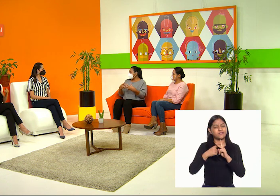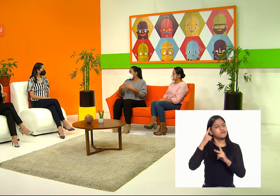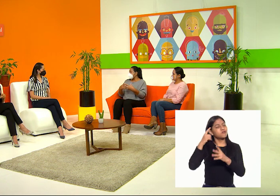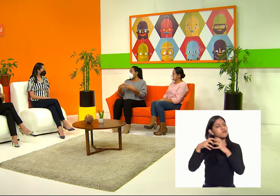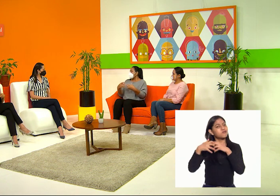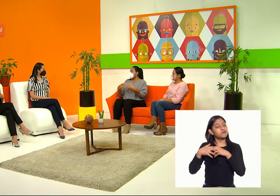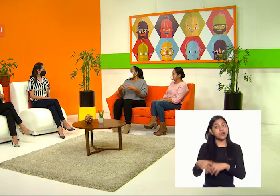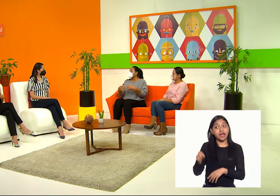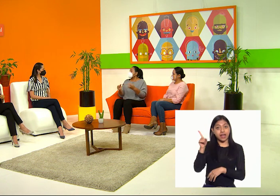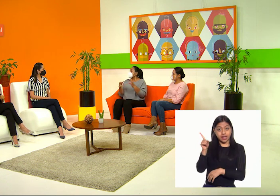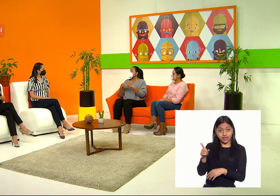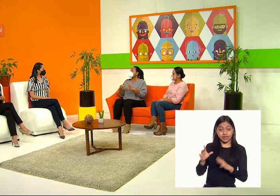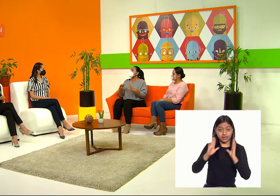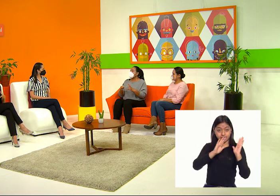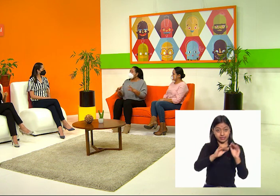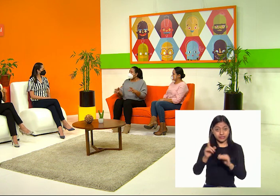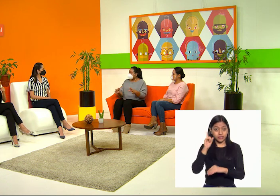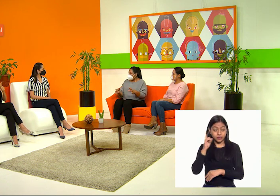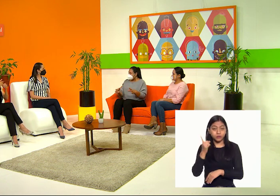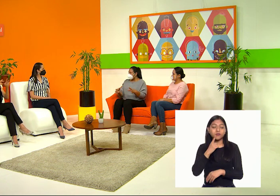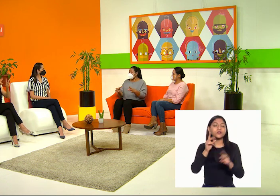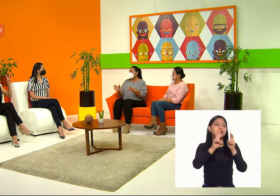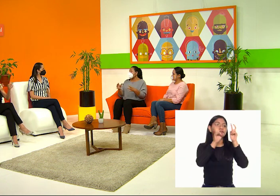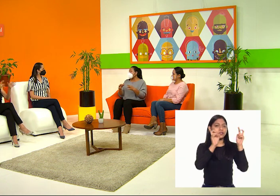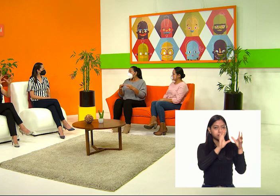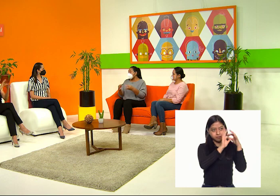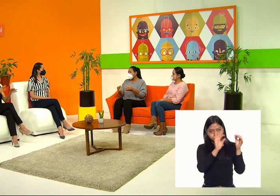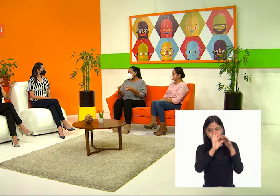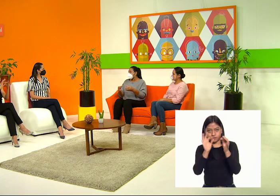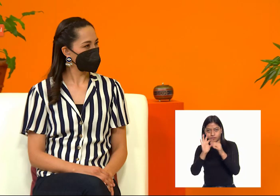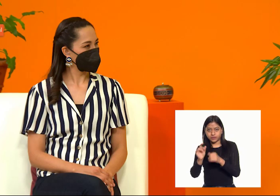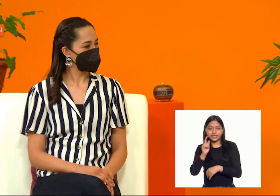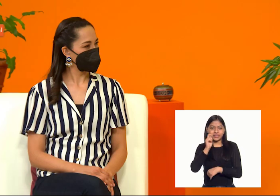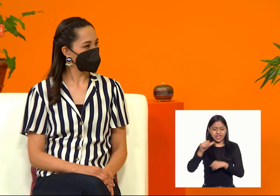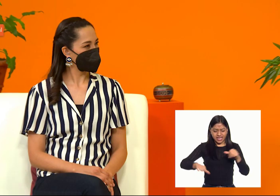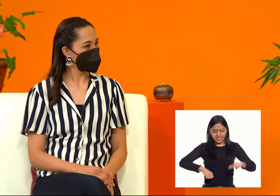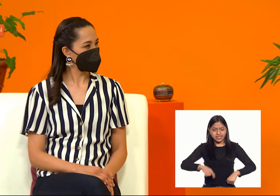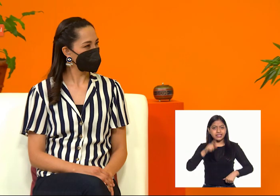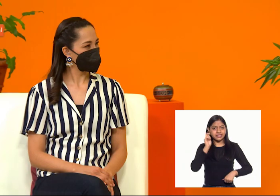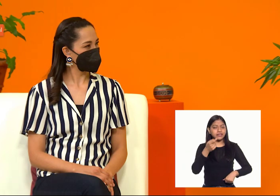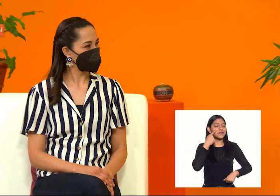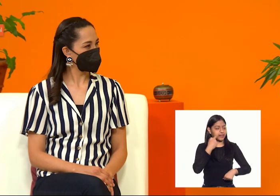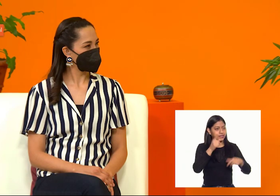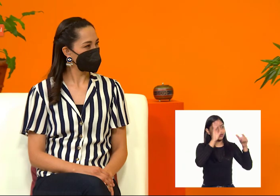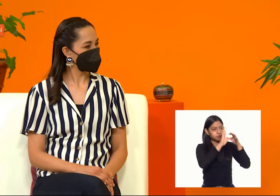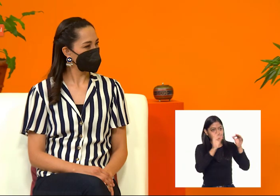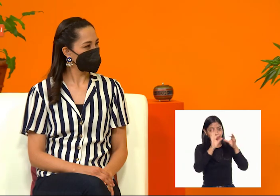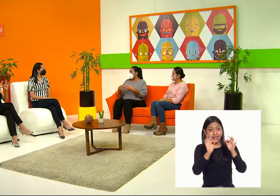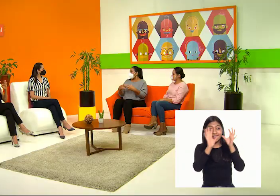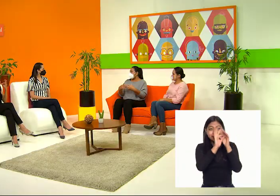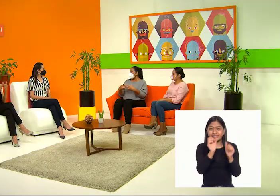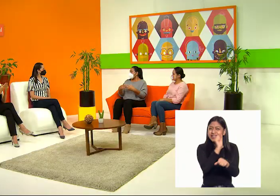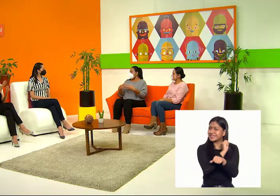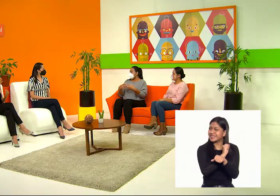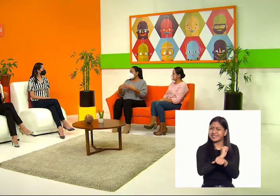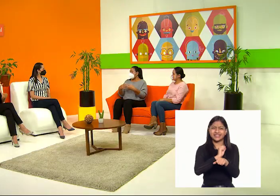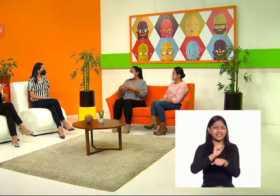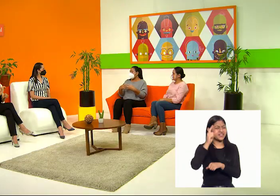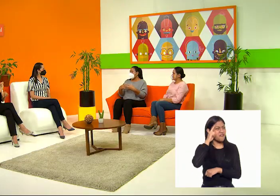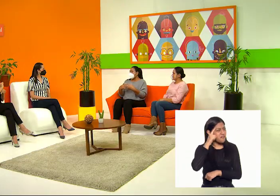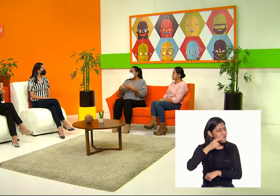instructora sorda, ella primero explica el tema, ¿no? Explica el problema y lo hace de una manera tan clara y tan